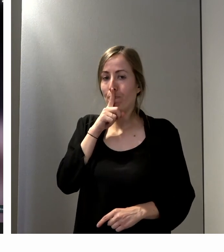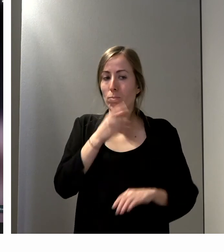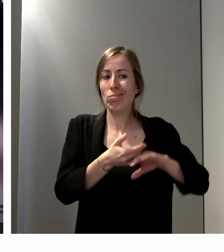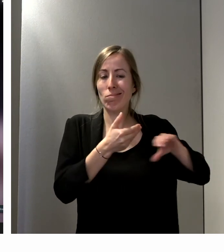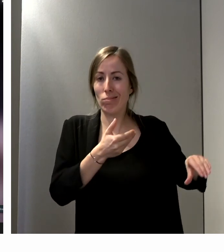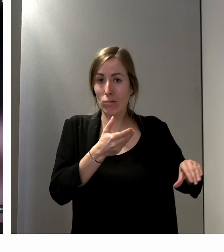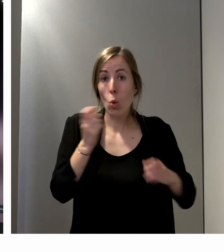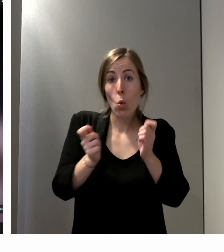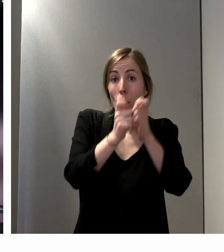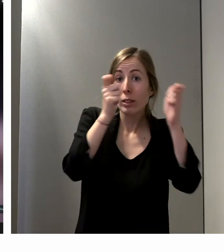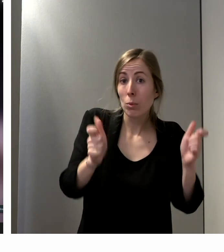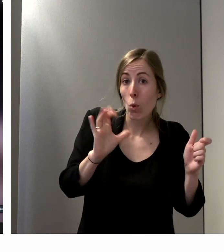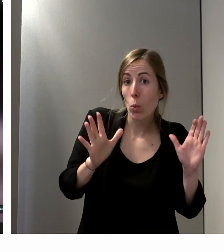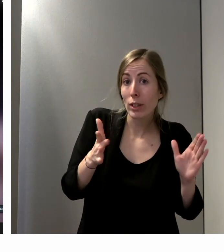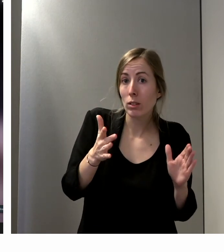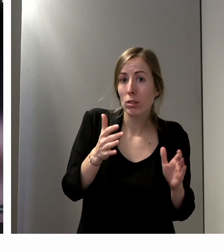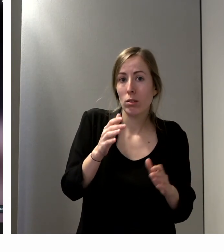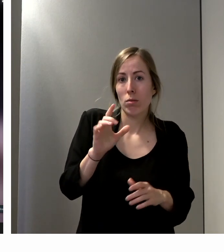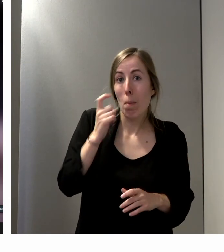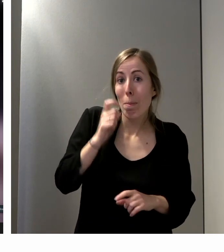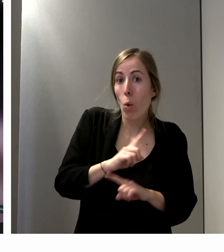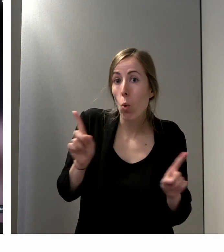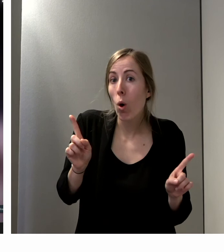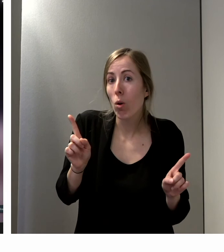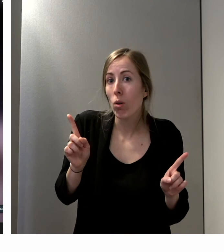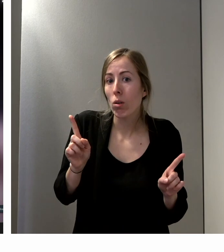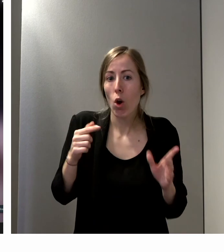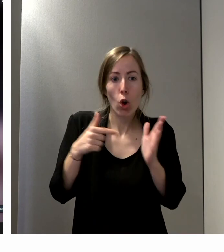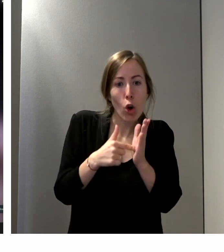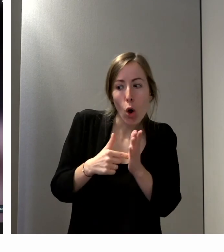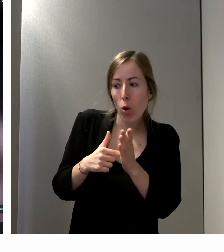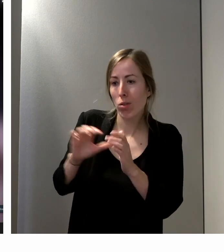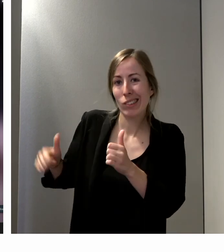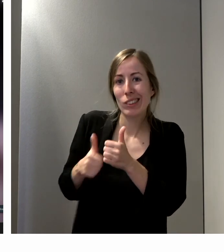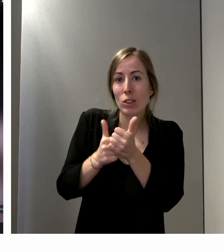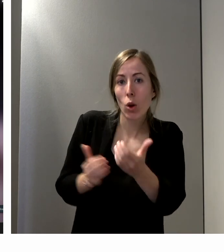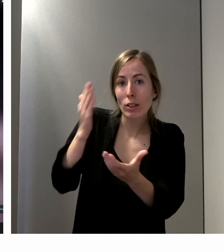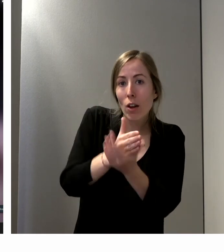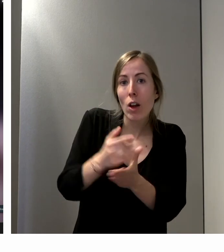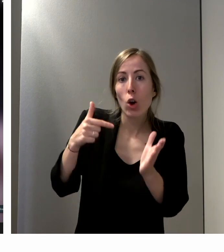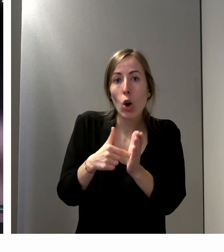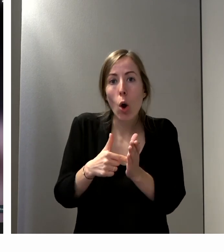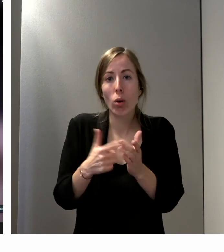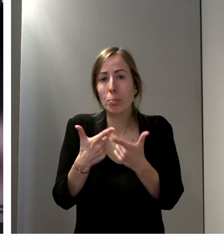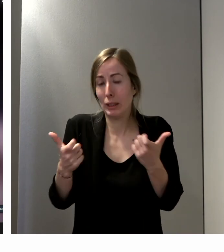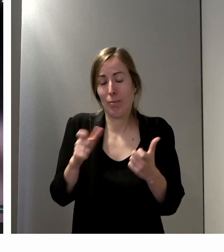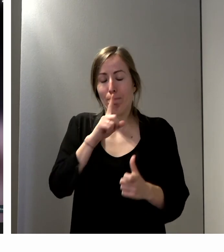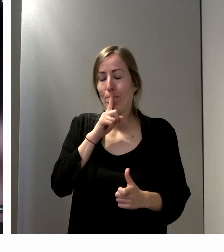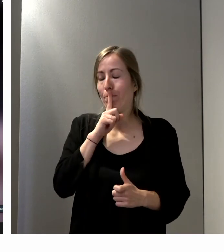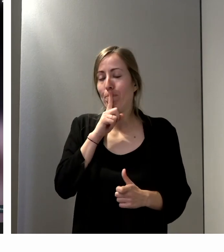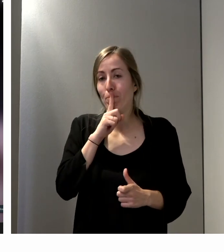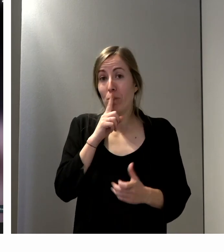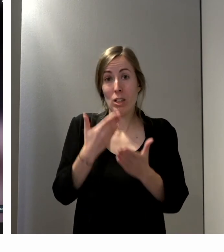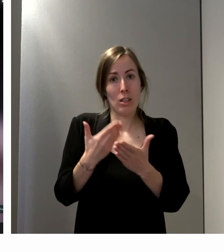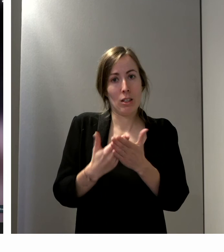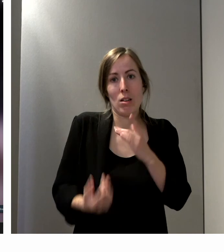ou que l'établissement ne saura pas forcément à quel moment l'assistance interviendra ou l'accompagnement interviendra. Je crois